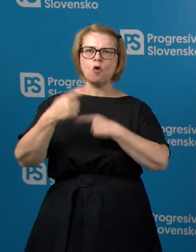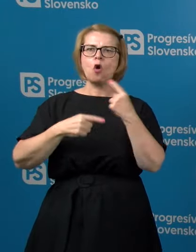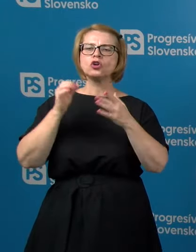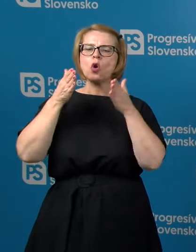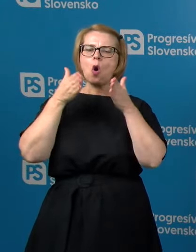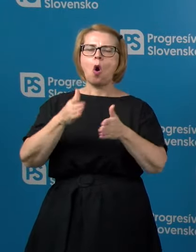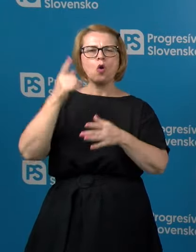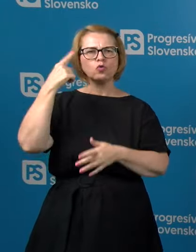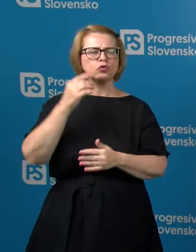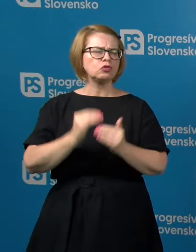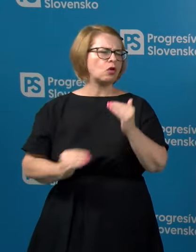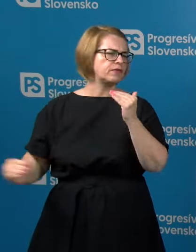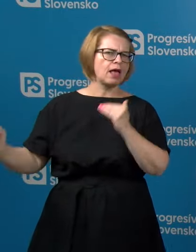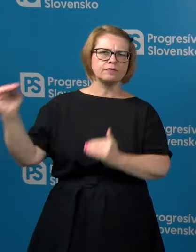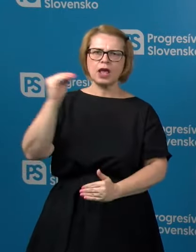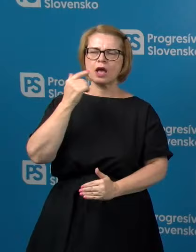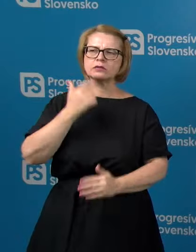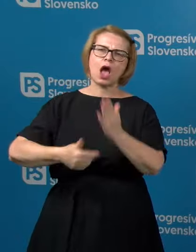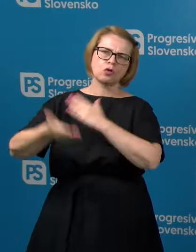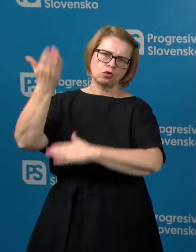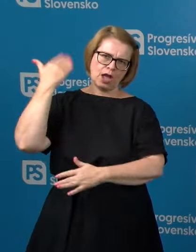ako takmer kedykoľvek predtým.